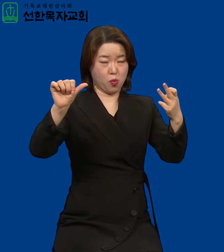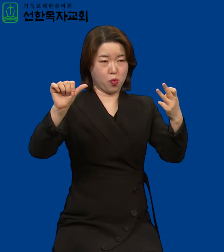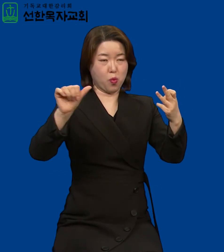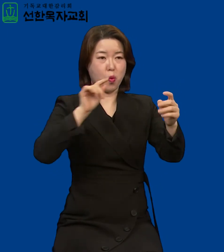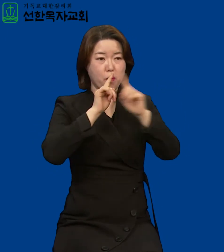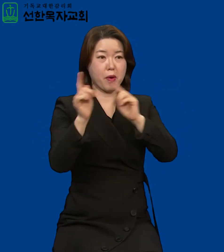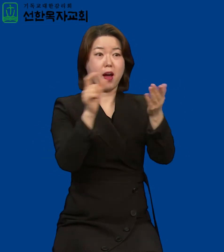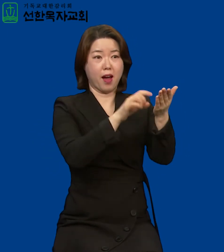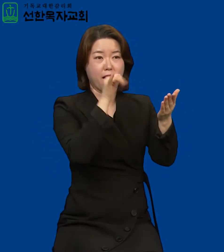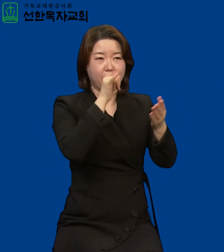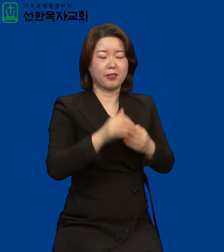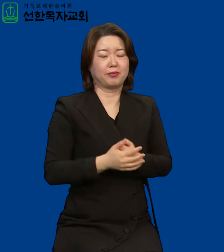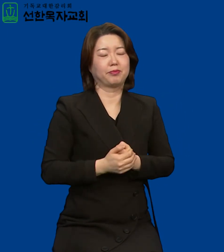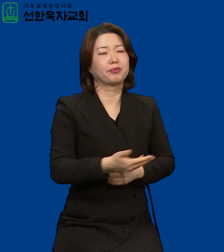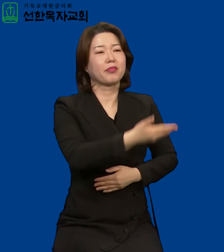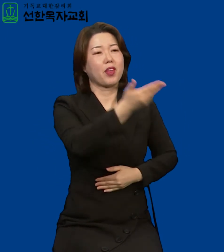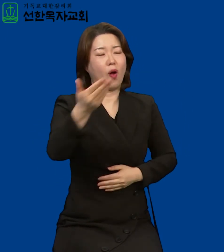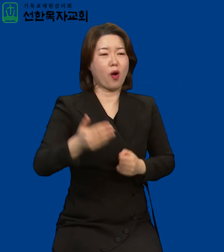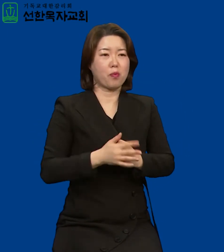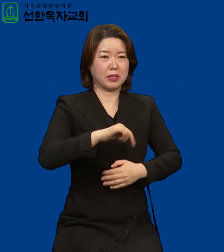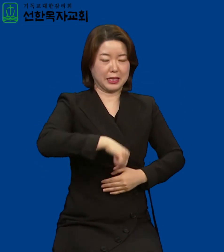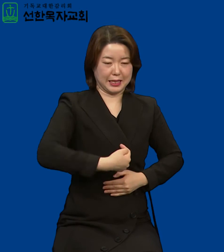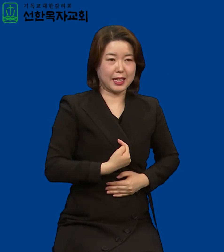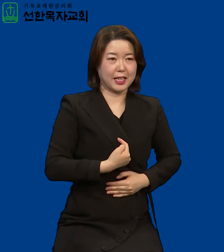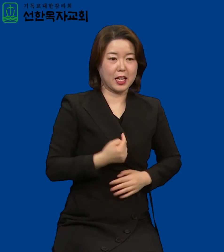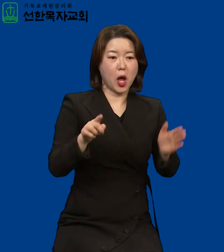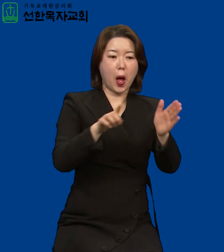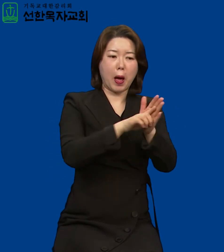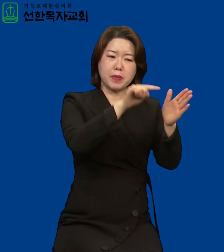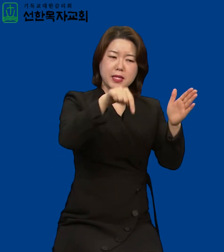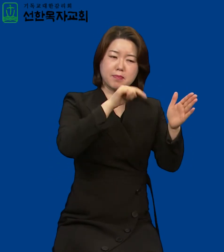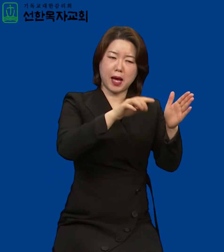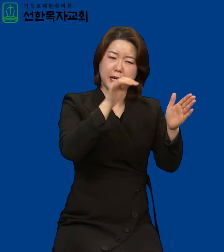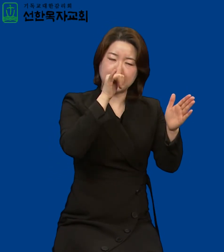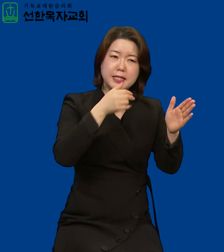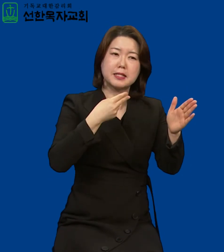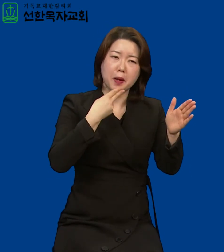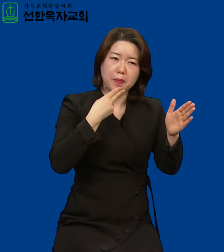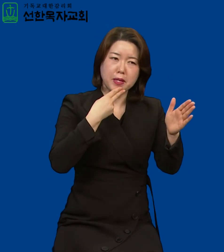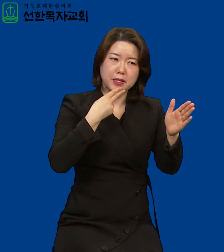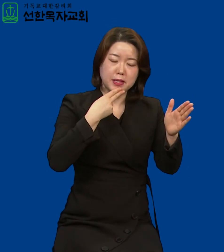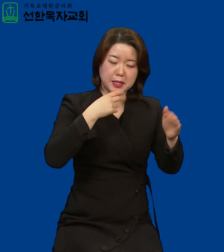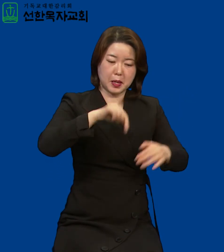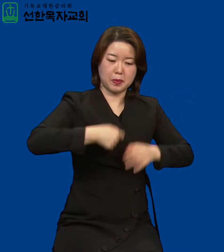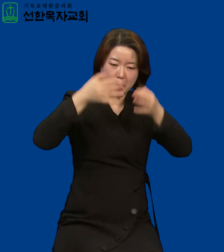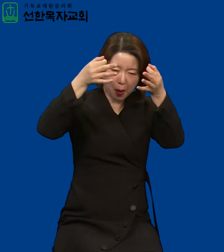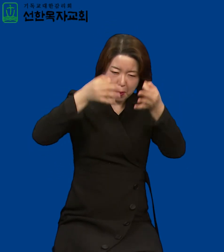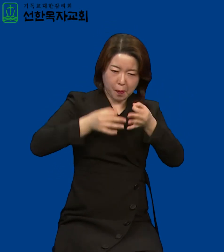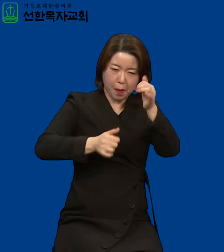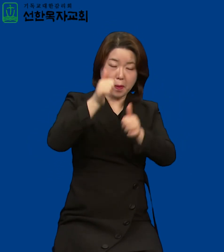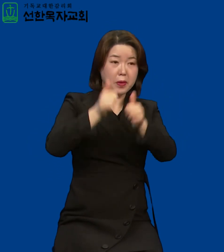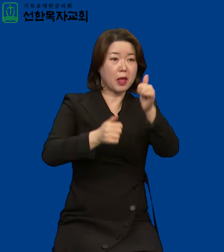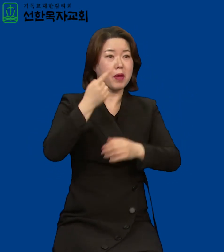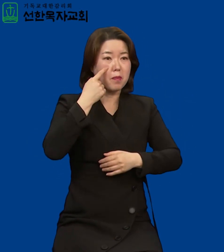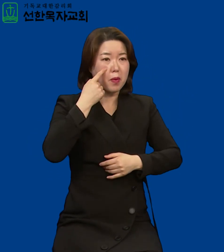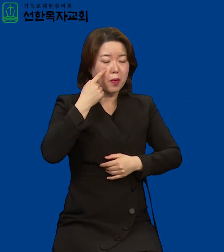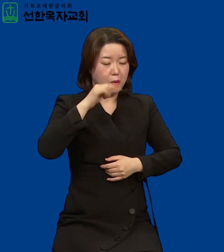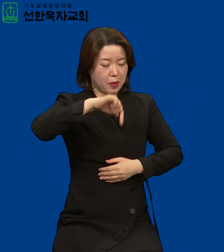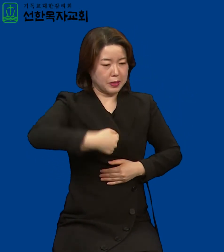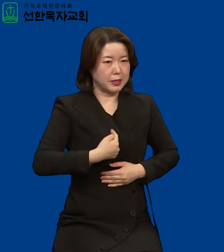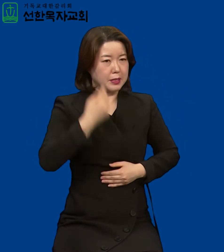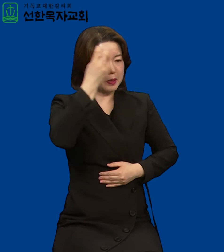하시는 겁니다. 여러분은 자기가 믿음 안에 있는지를 스스로 시험해 보고 스스로